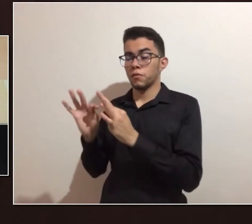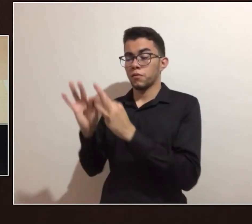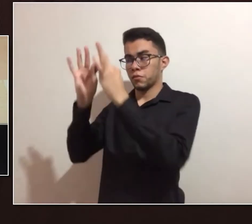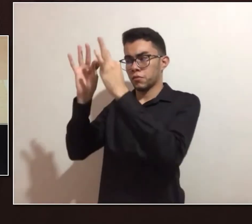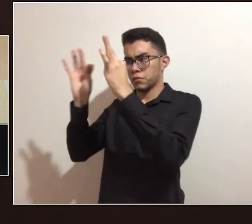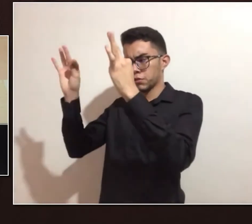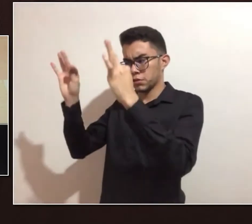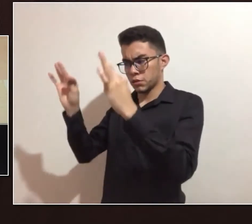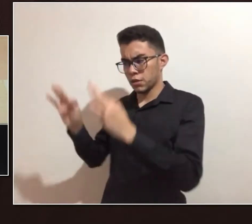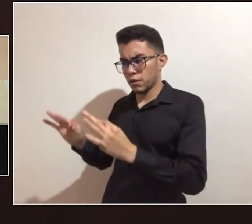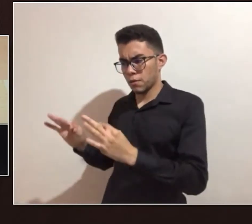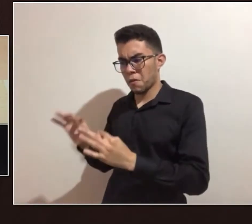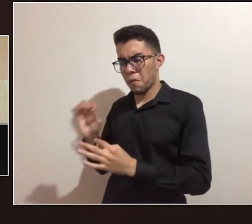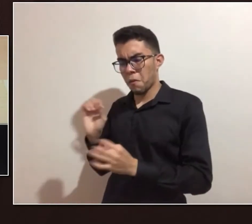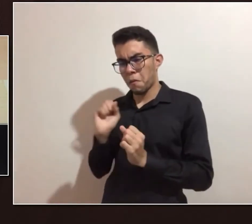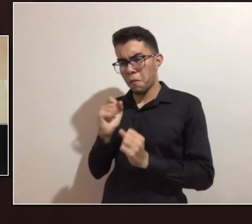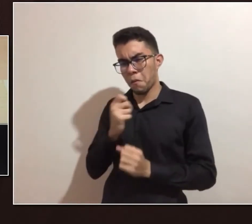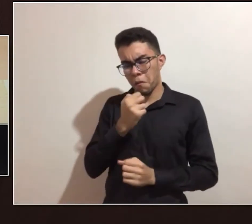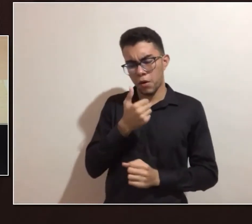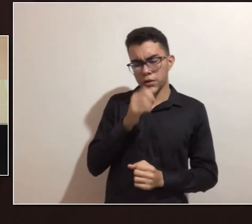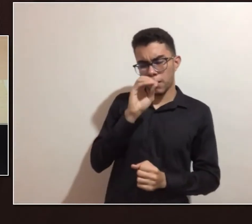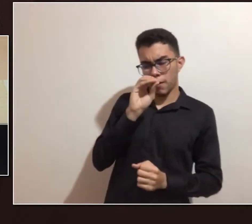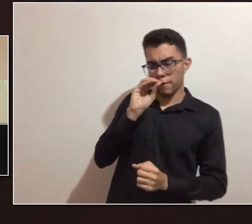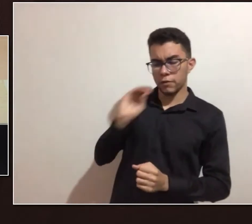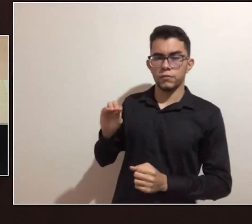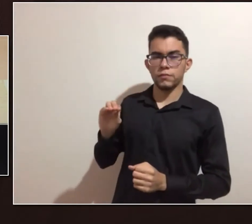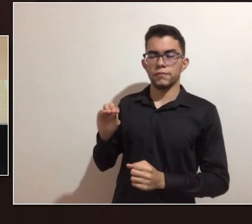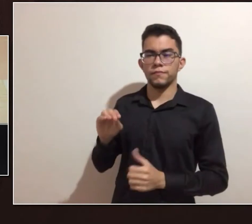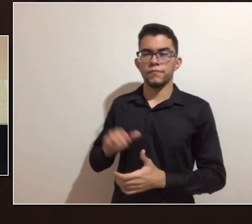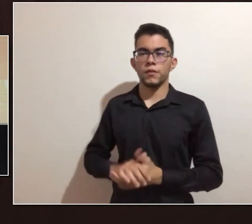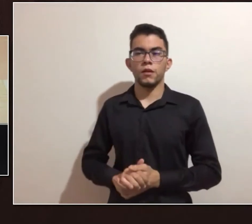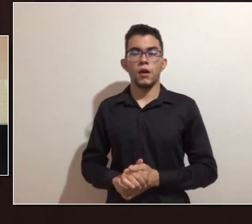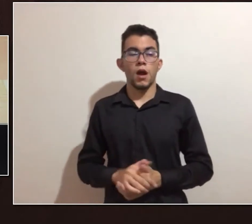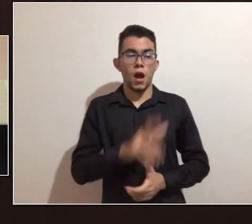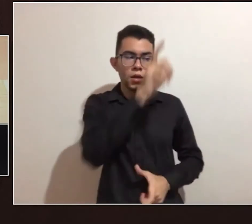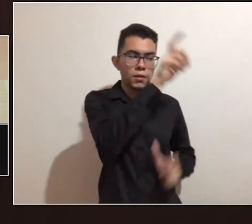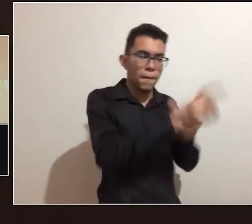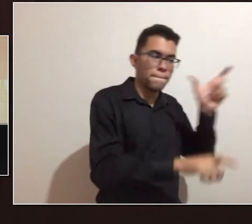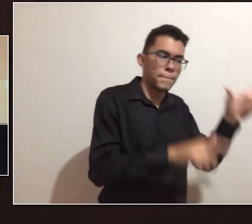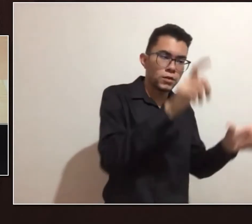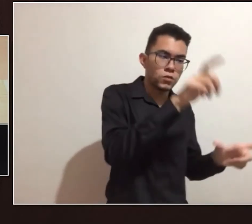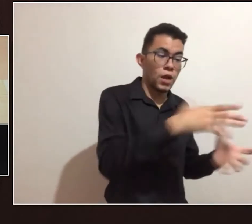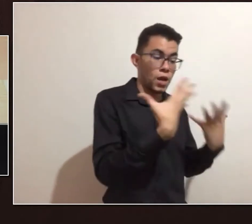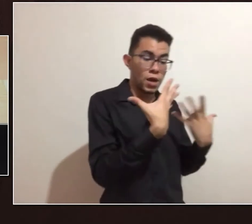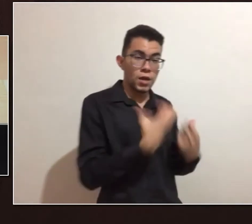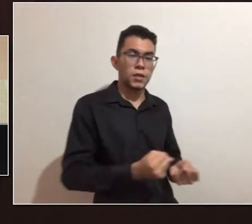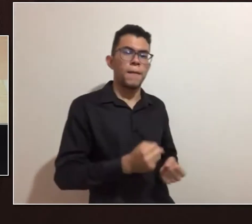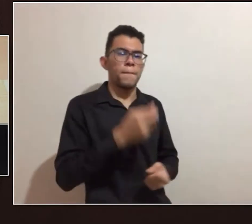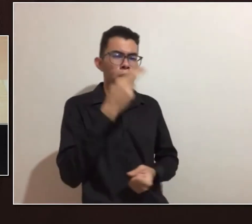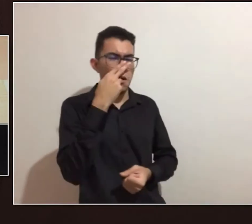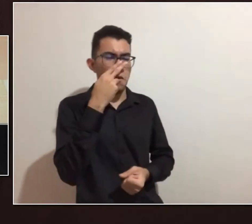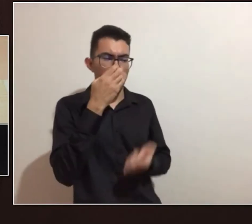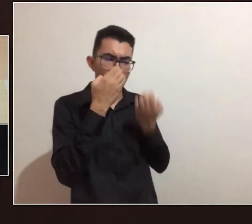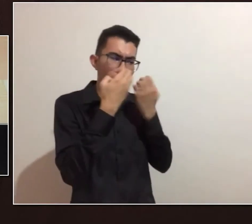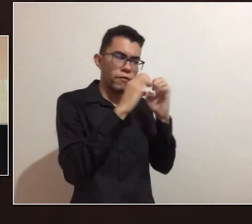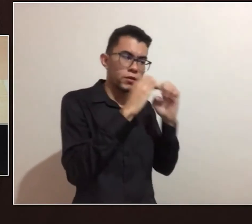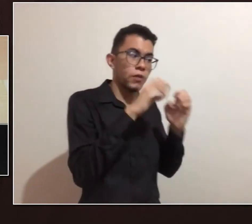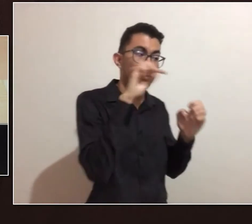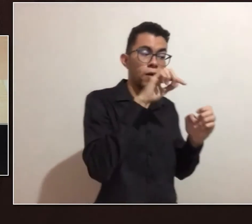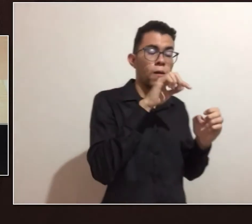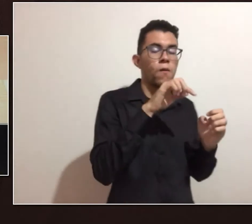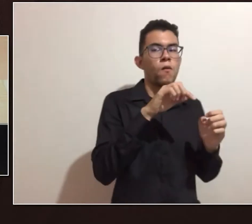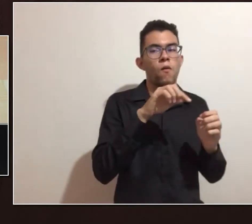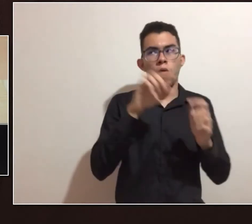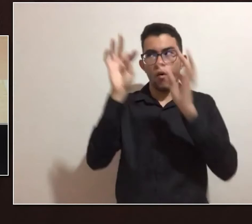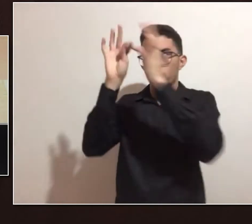todo mundo aderiu ao cristianismo e os templos pagãos estavam abandonados, né? Quase abandonados, começariam a